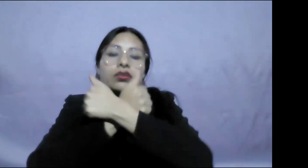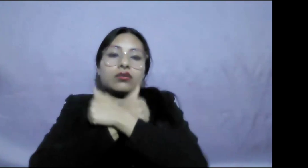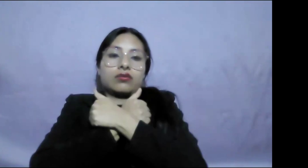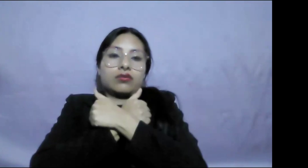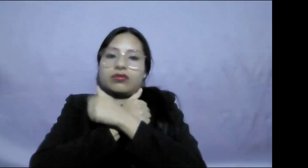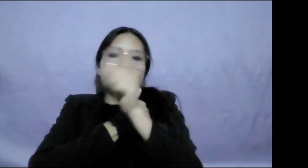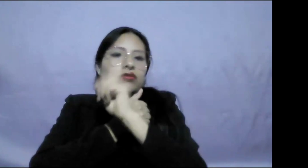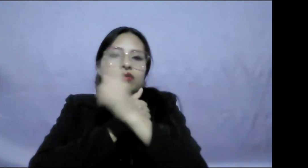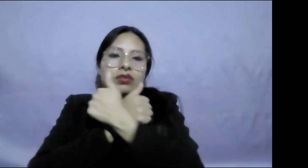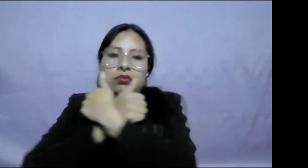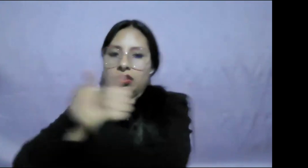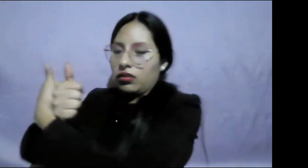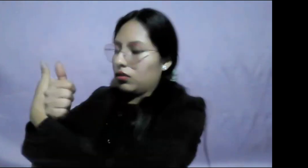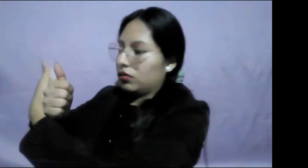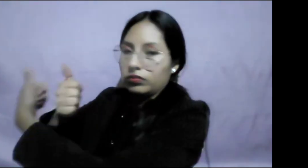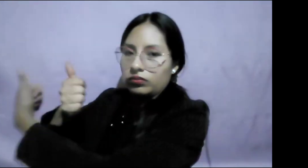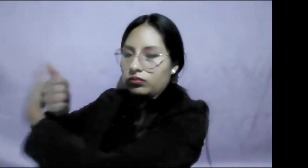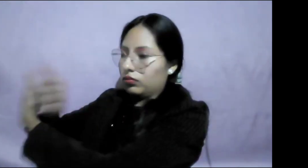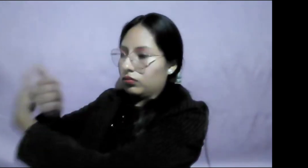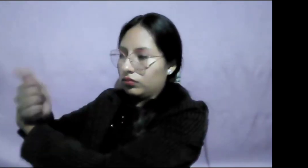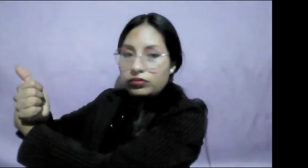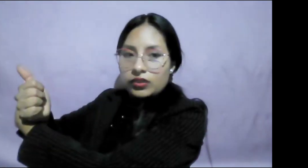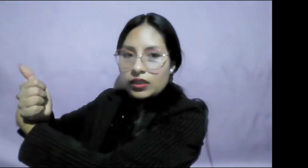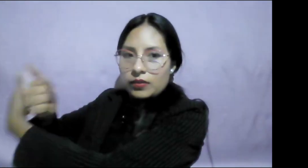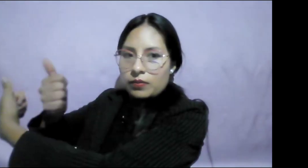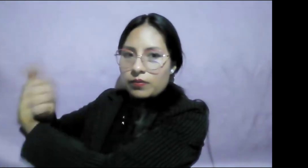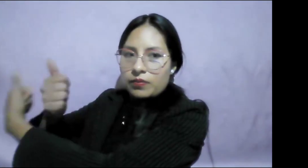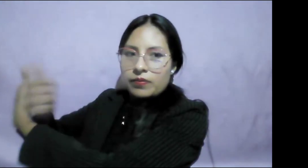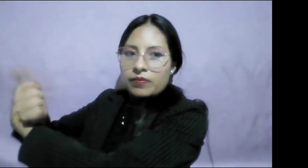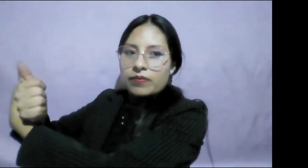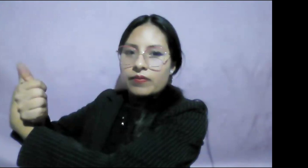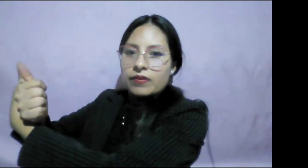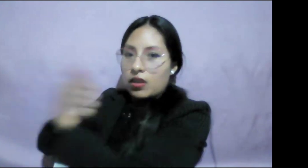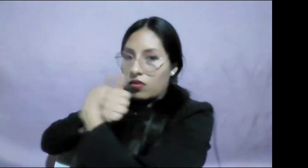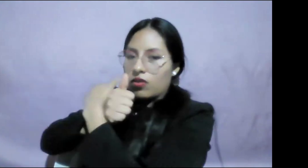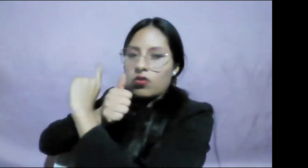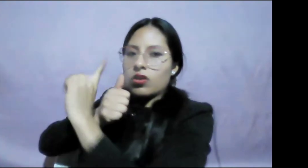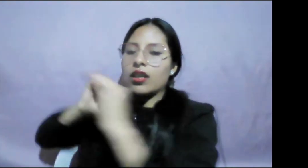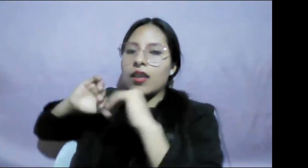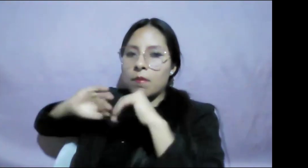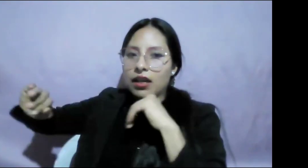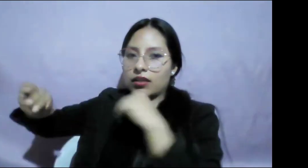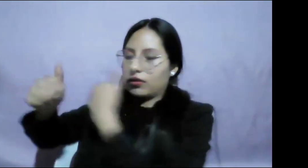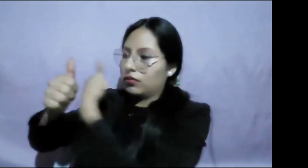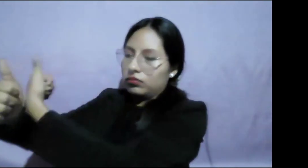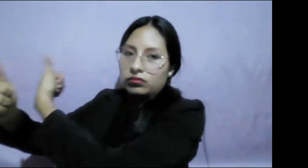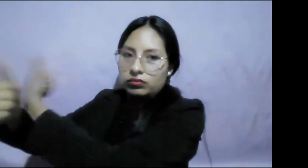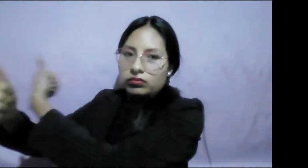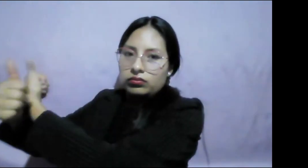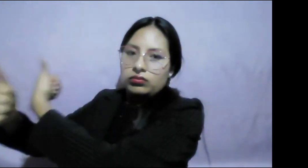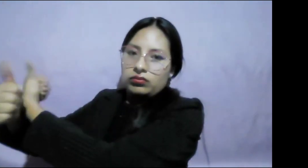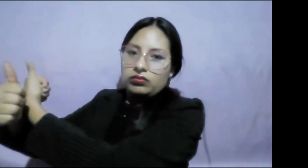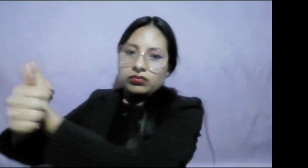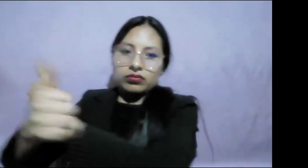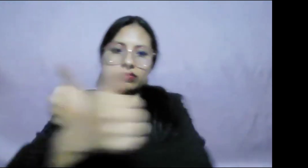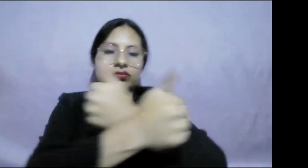de ayacucho No no es en el pecho Es en la parte es en el aire digamos no no lo junten al